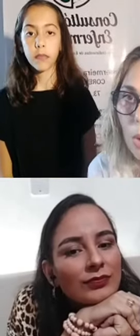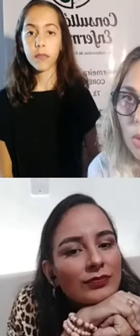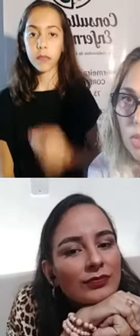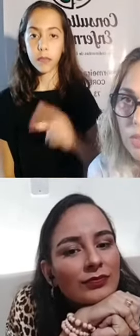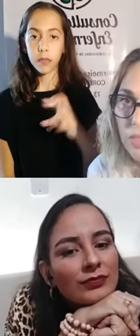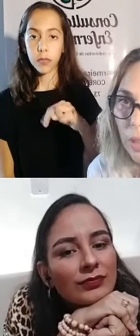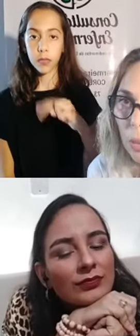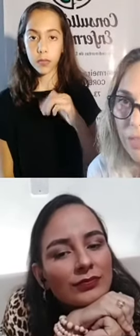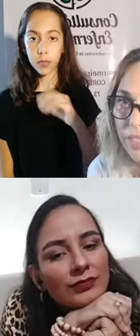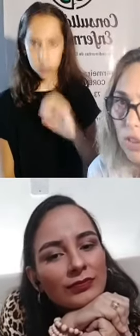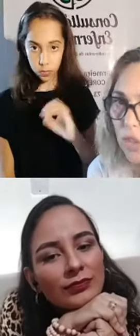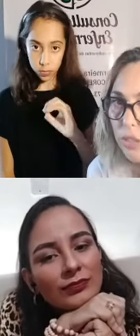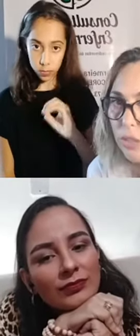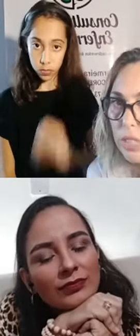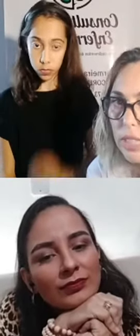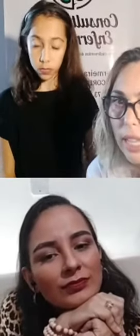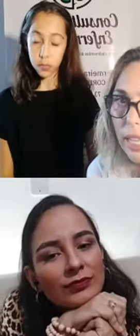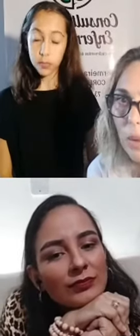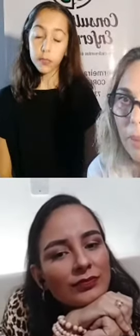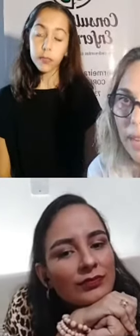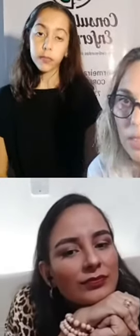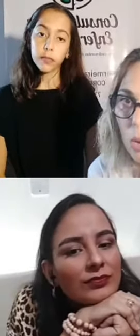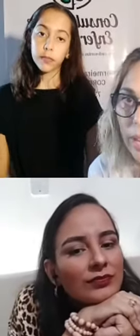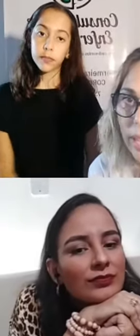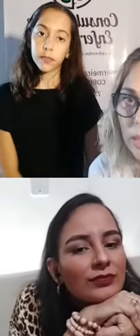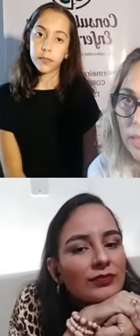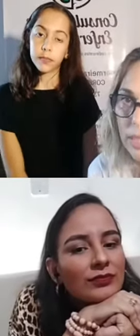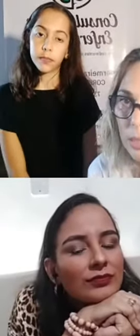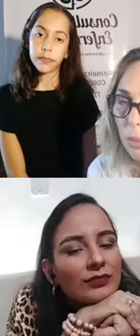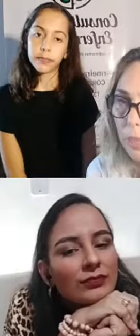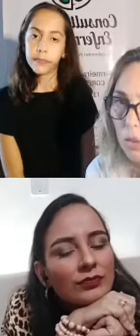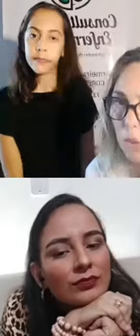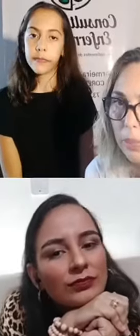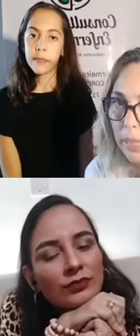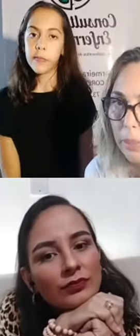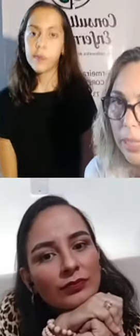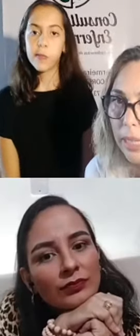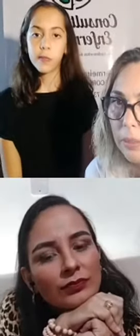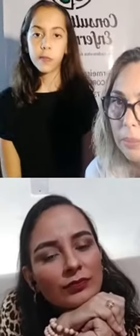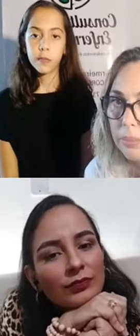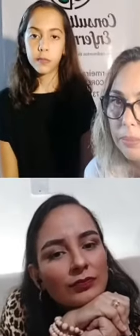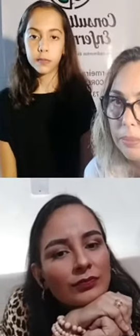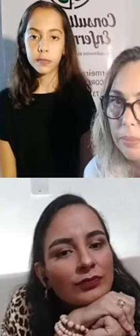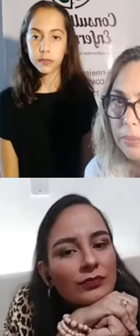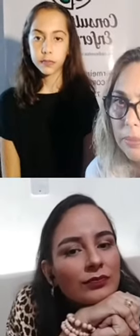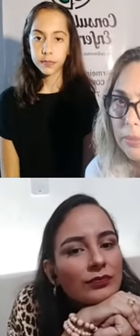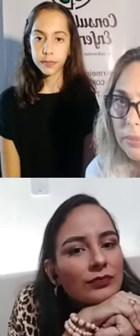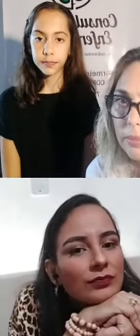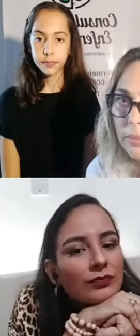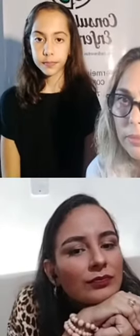como modo de vínculo afetivo seria o mais correto nesse momento de pandemia?